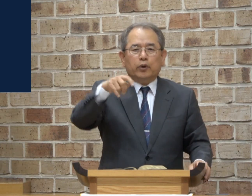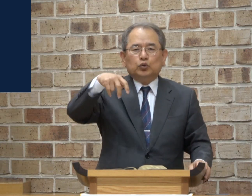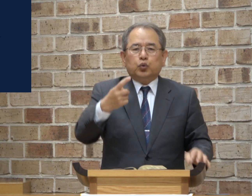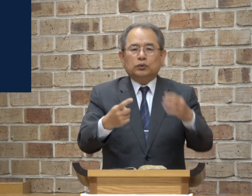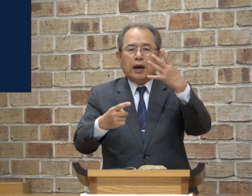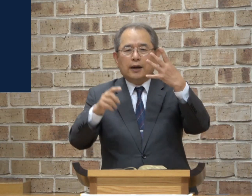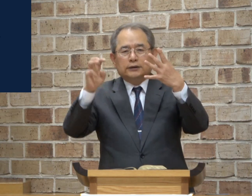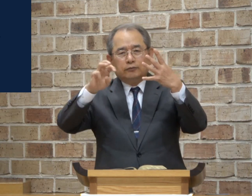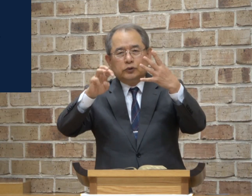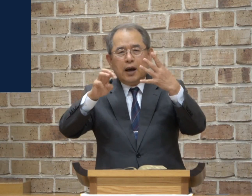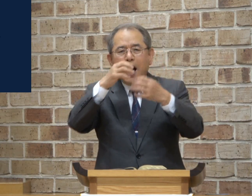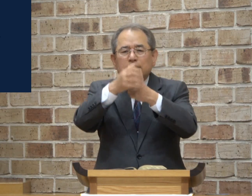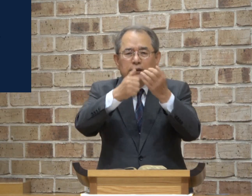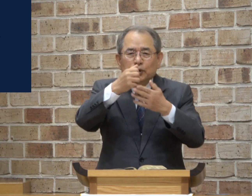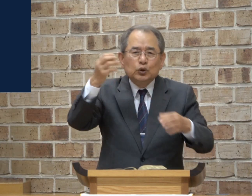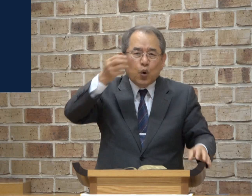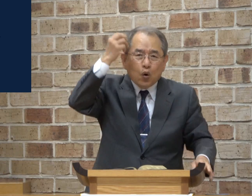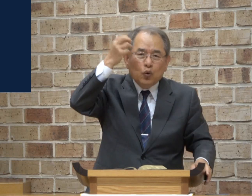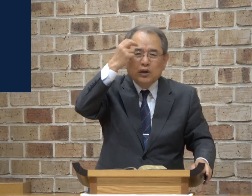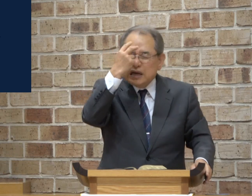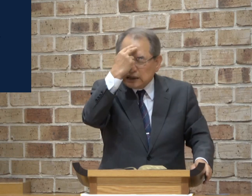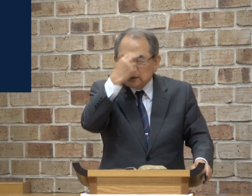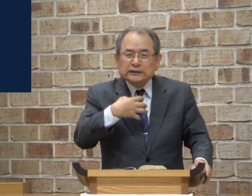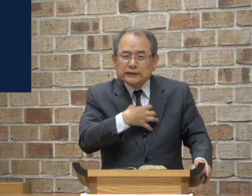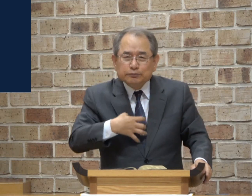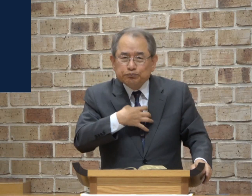성령을 근심하게 하지 말라. 에베소서 4장 30절 말씀.